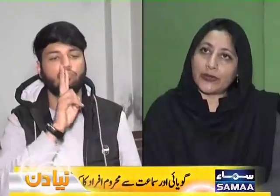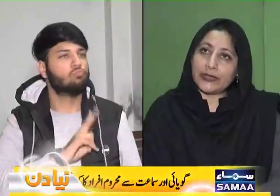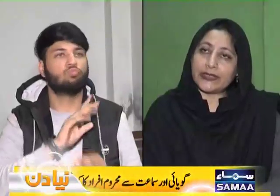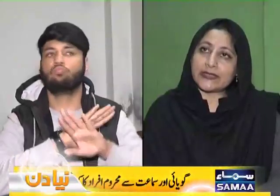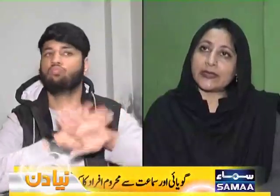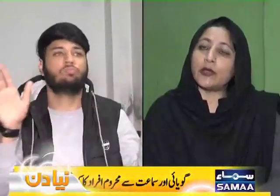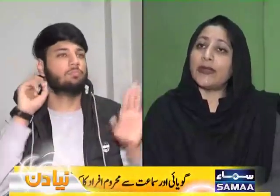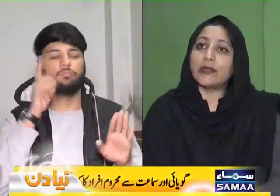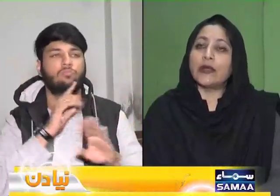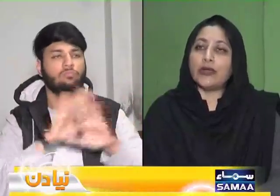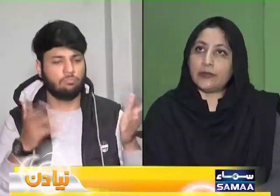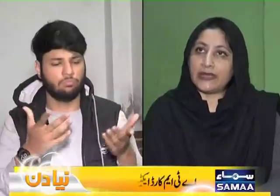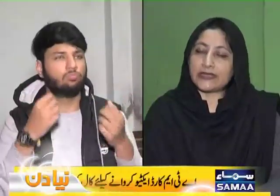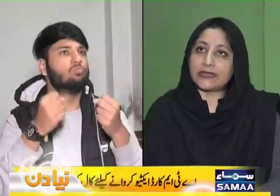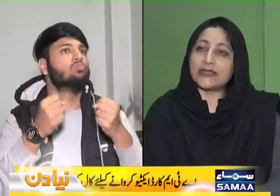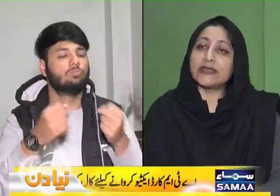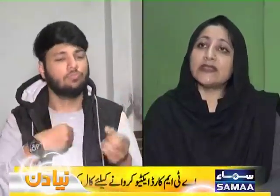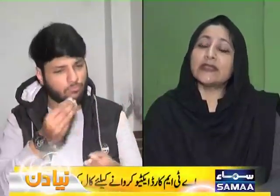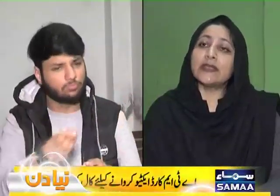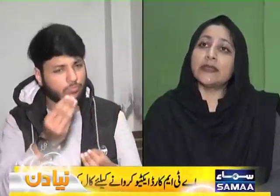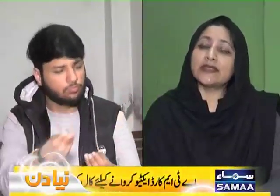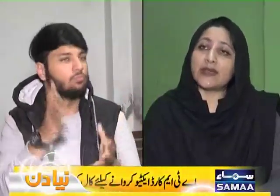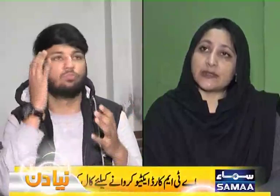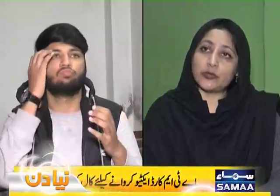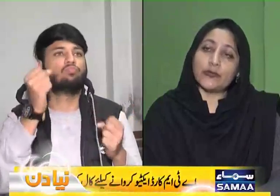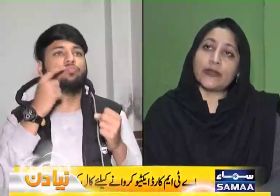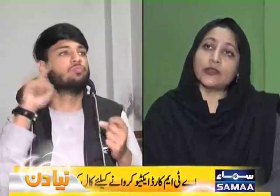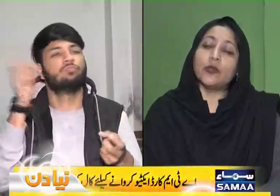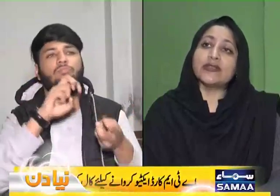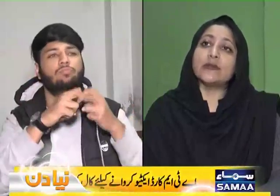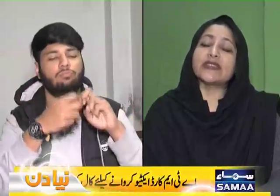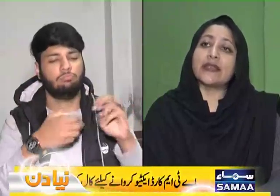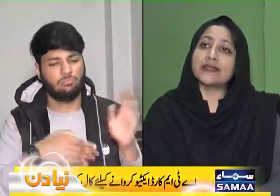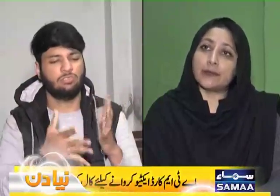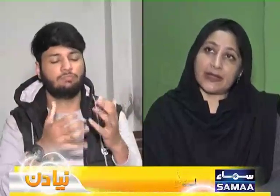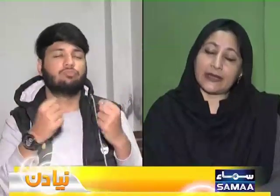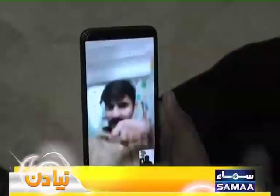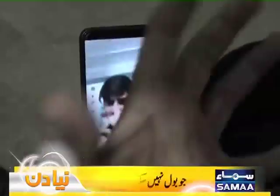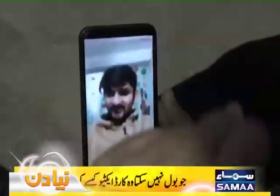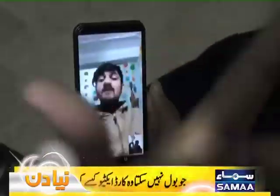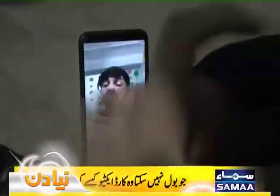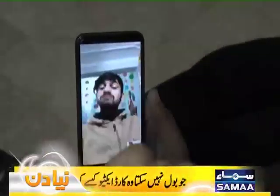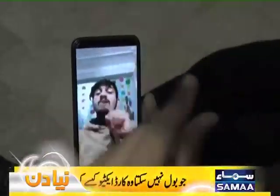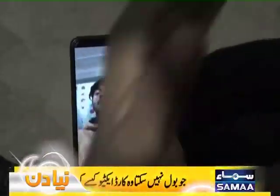कार्ड प्रोवाइड नहीं किया जाता और बैंक अकाउंट नहीं बनाया जाता, जिसकी वजह से समाज से महरूम अफराद को बहुत सारे मसाइल का सामना है।